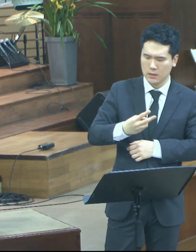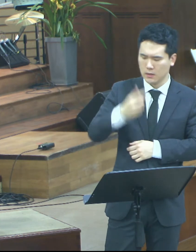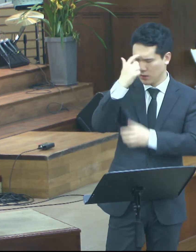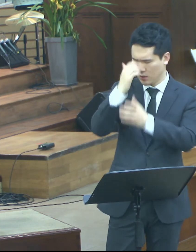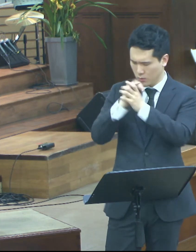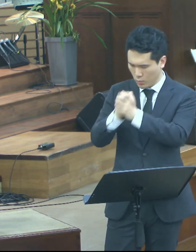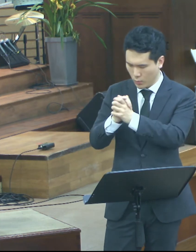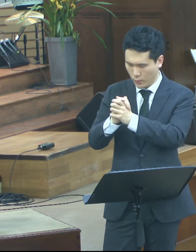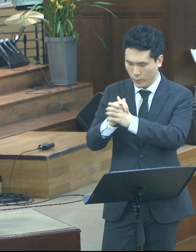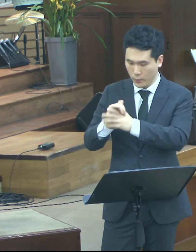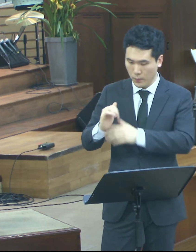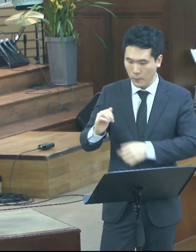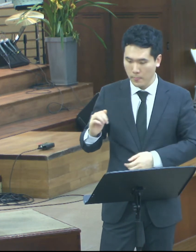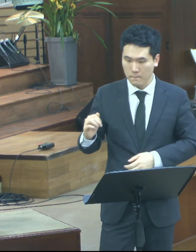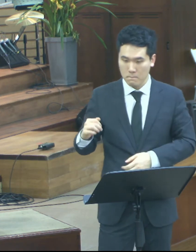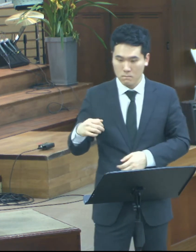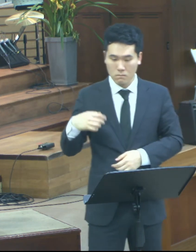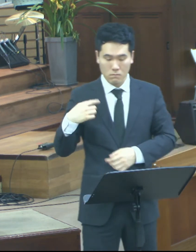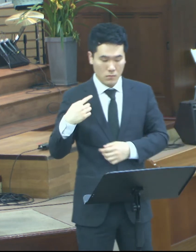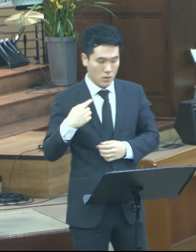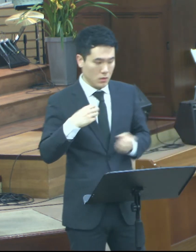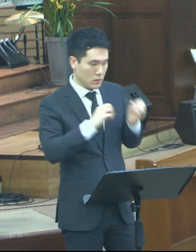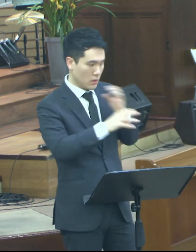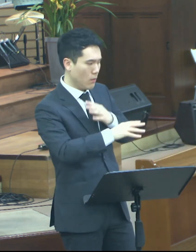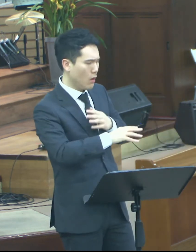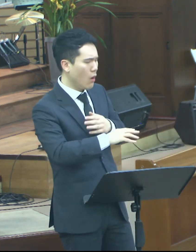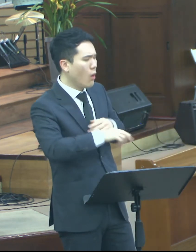그러니까 이번에 모든 것이 보입니다 그랬어요.